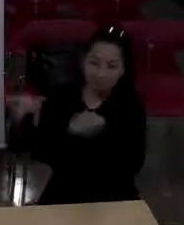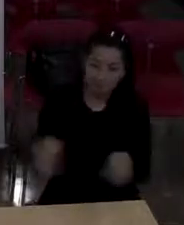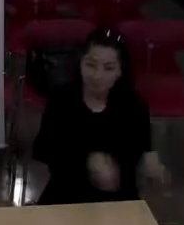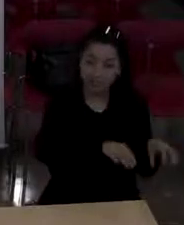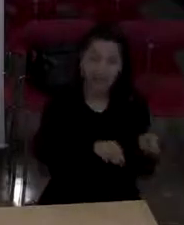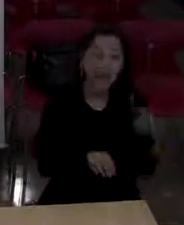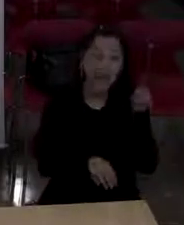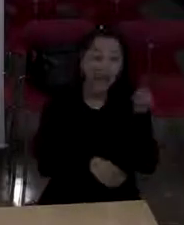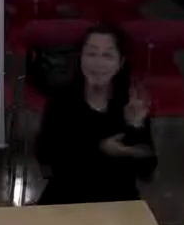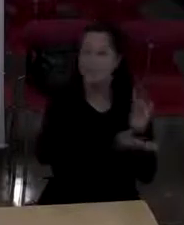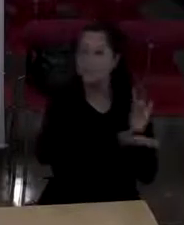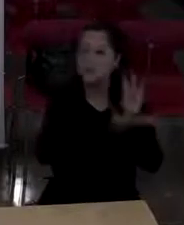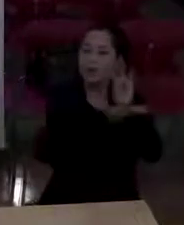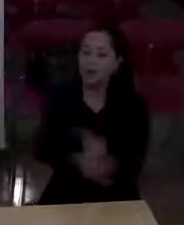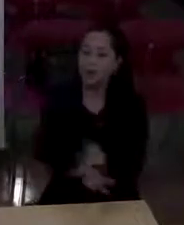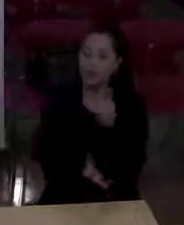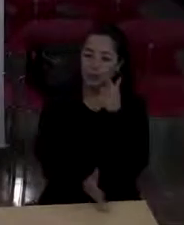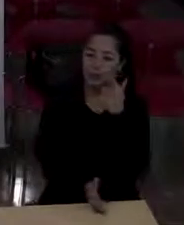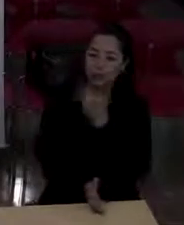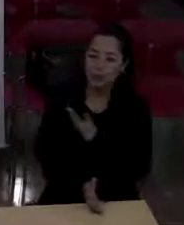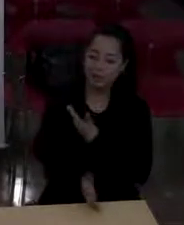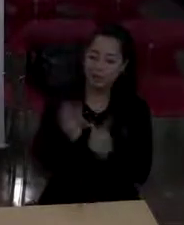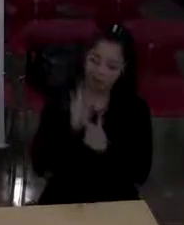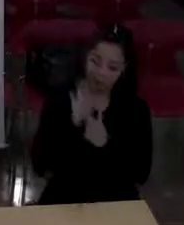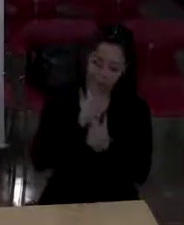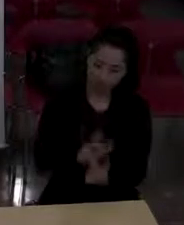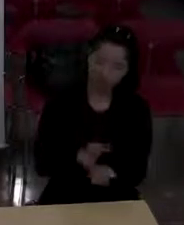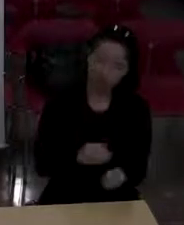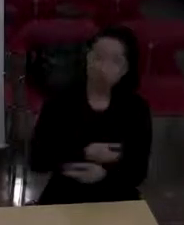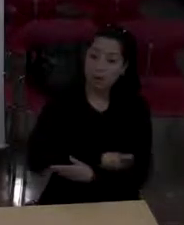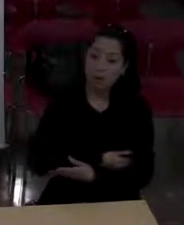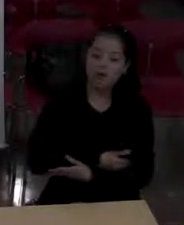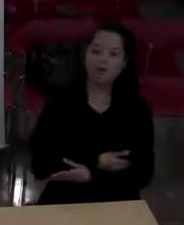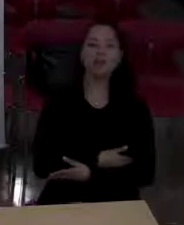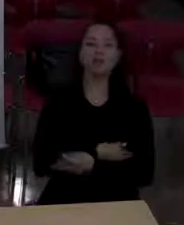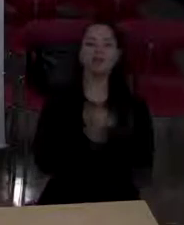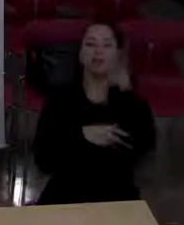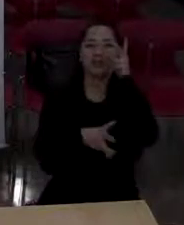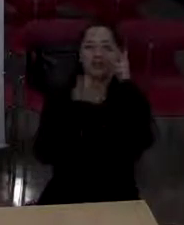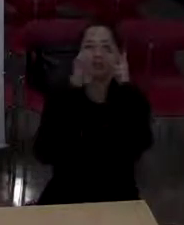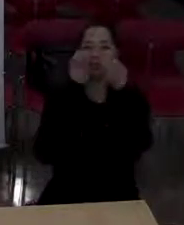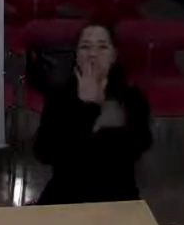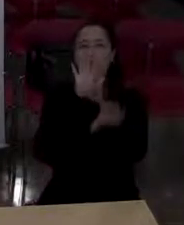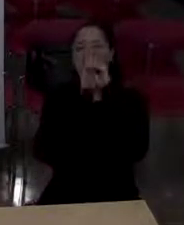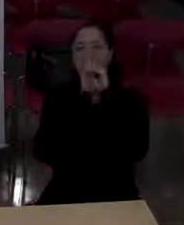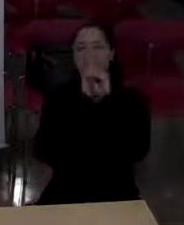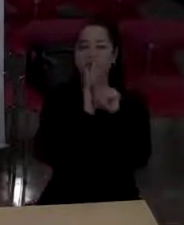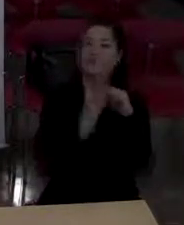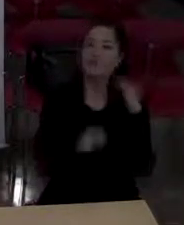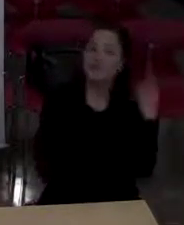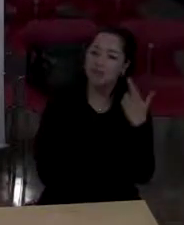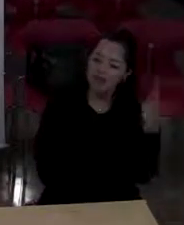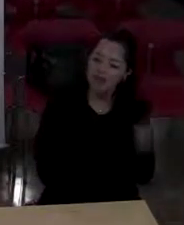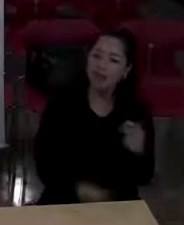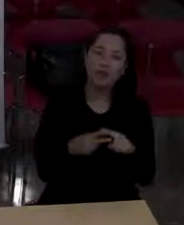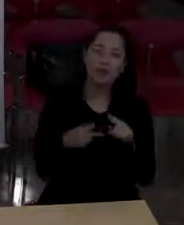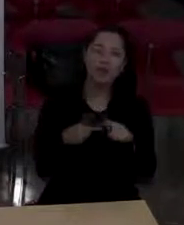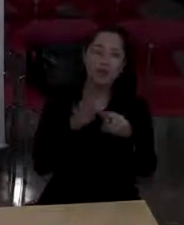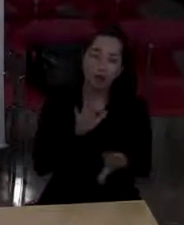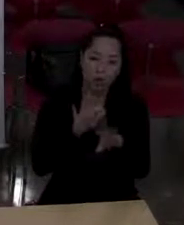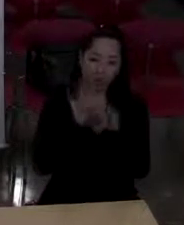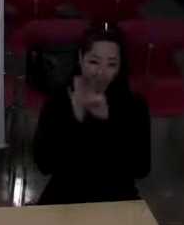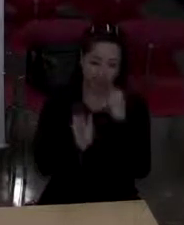medida de su desarrollo y su capacidad biológica que tiene en ese momento, cómo empieza él tratar de imitar y de expresar lo que